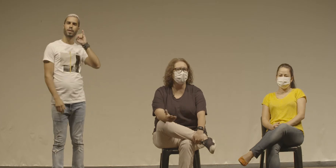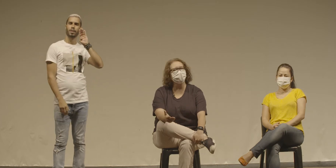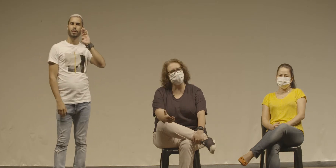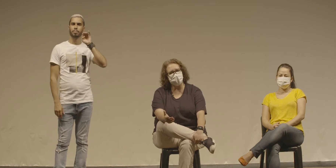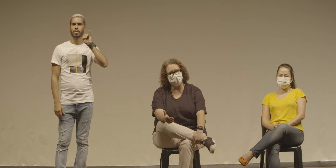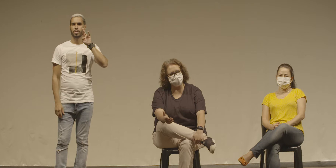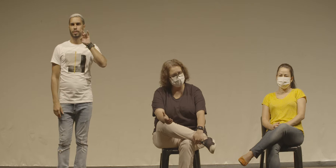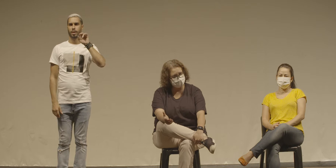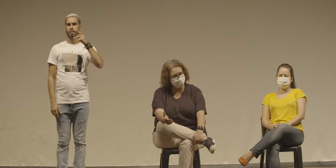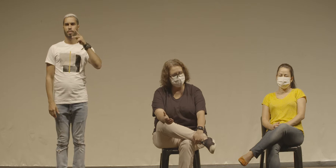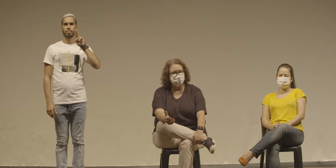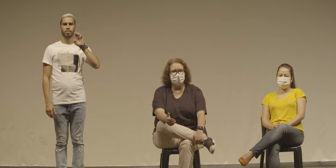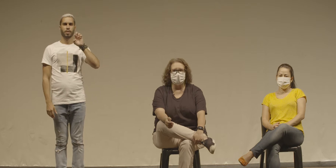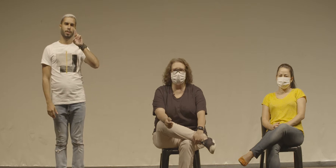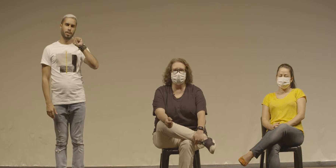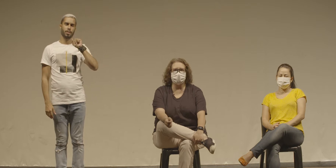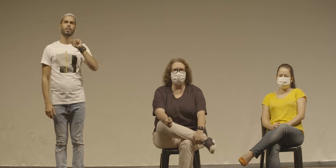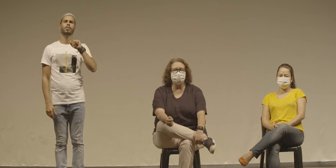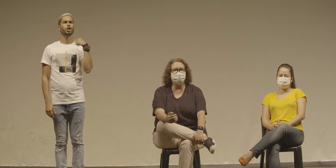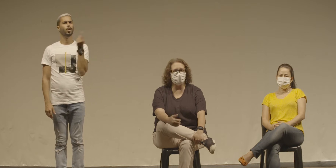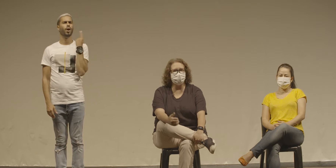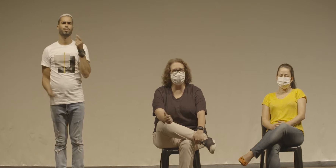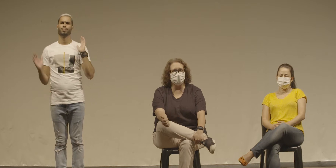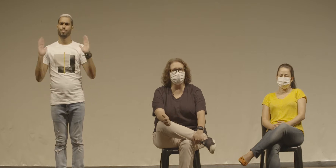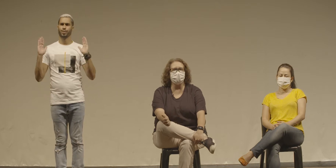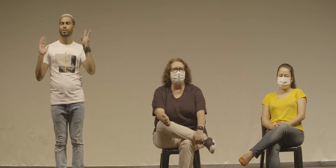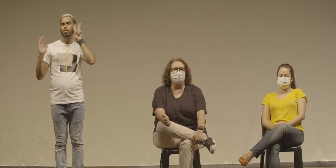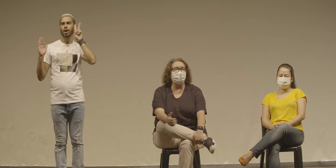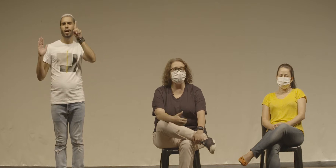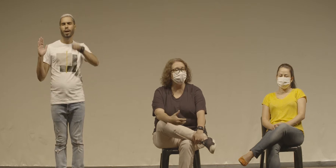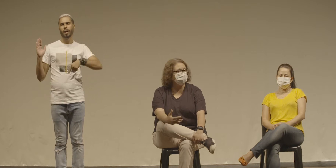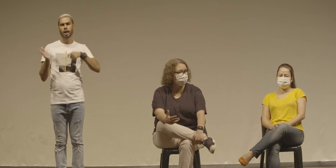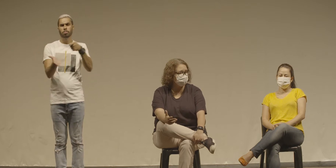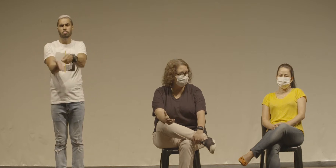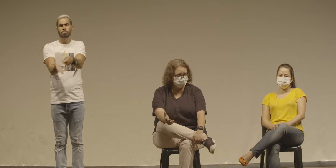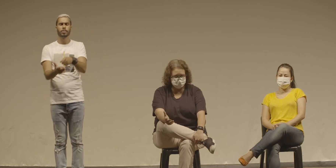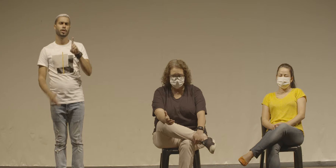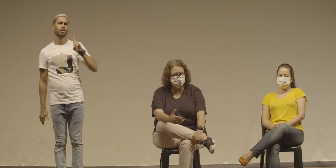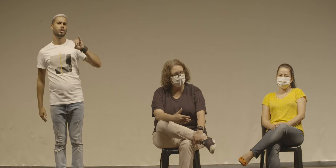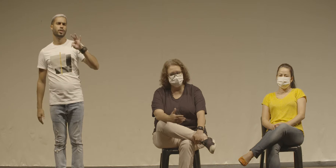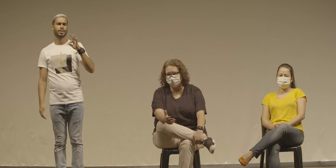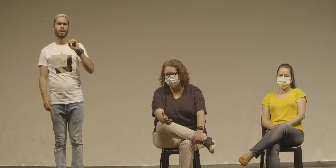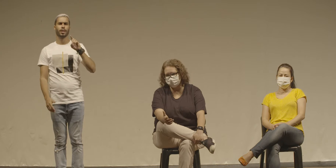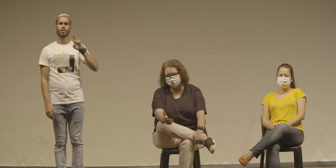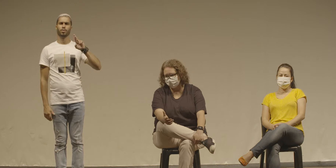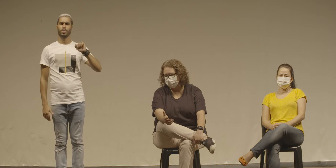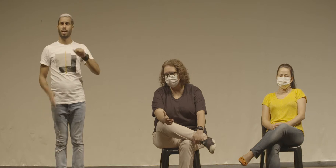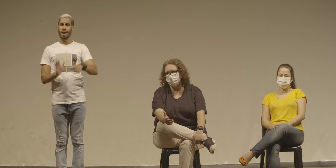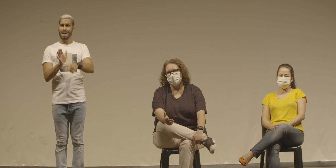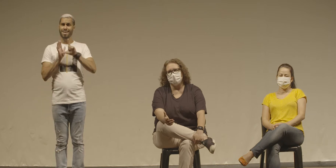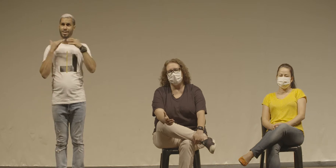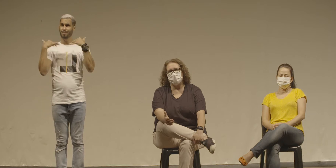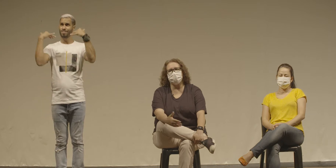estava historicamente na ditadura, nós estávamos historicamente, elas nunca tinham tido público enquanto jogavam